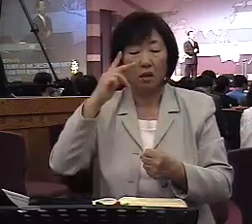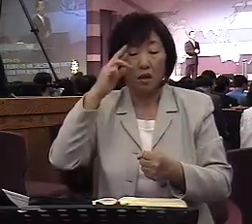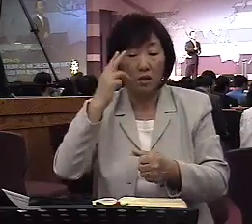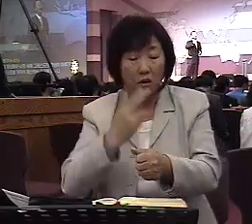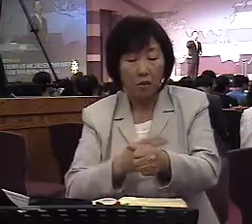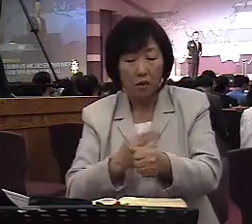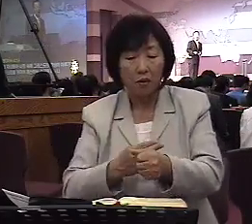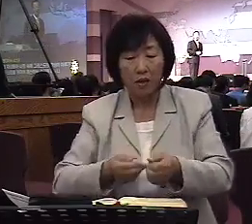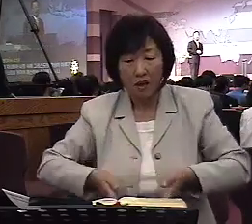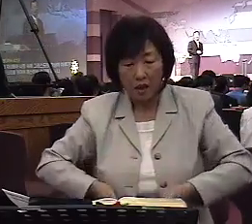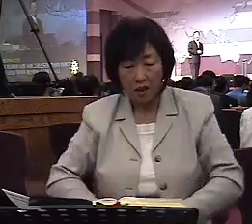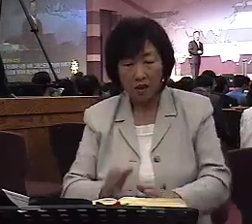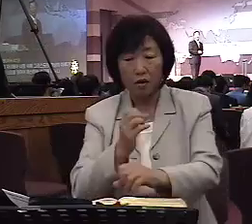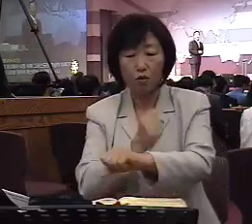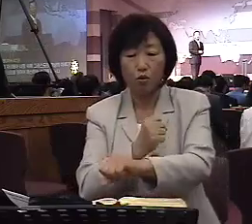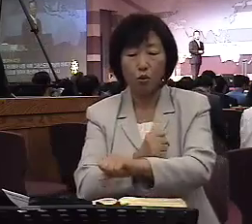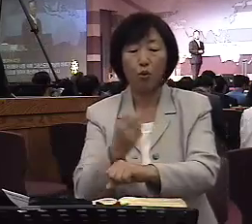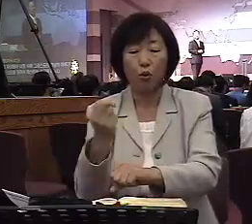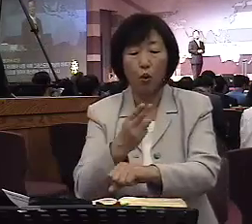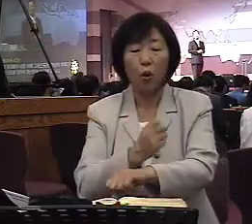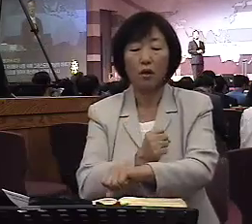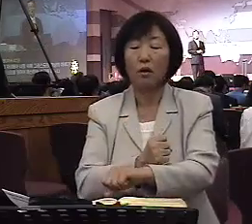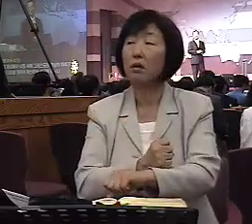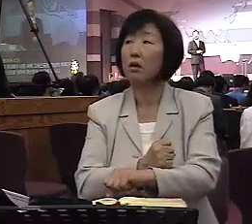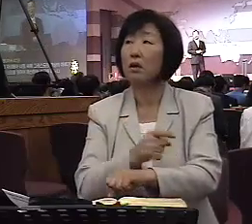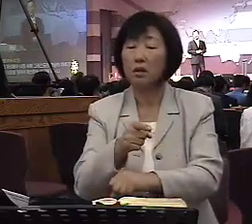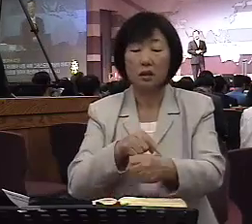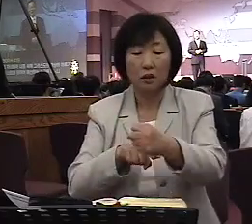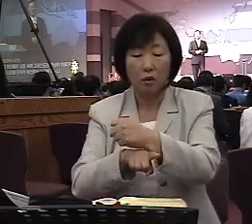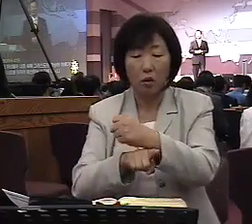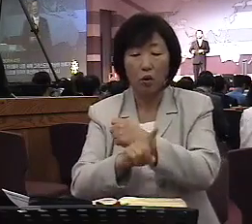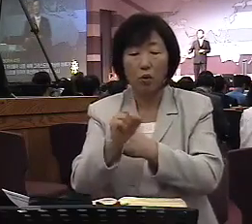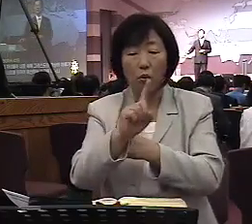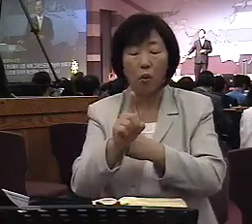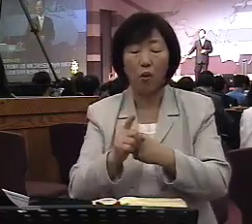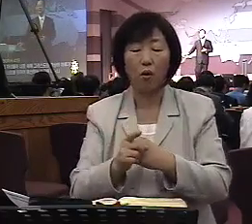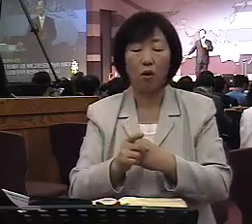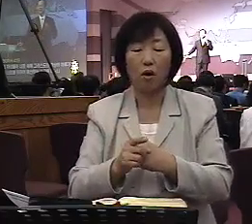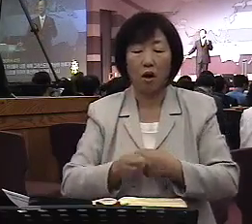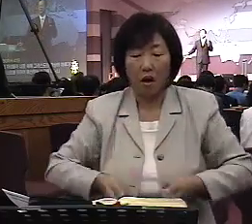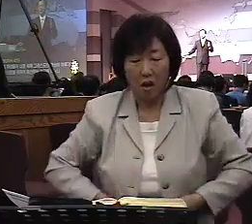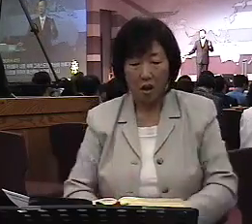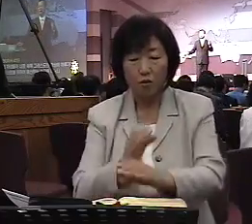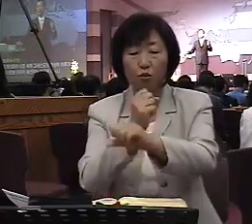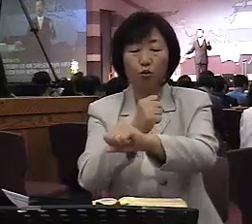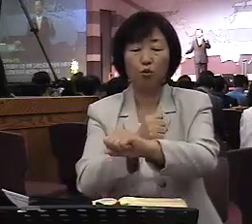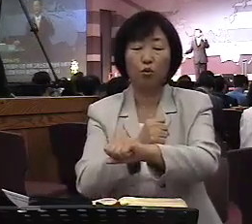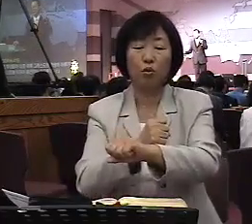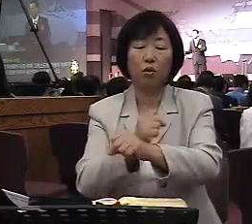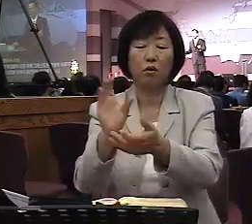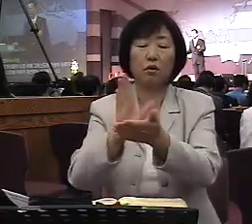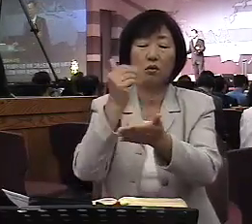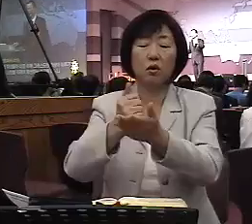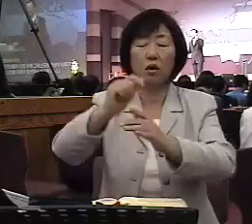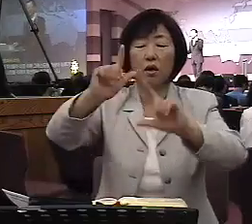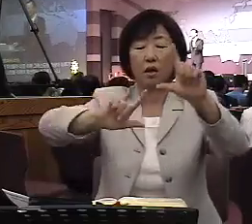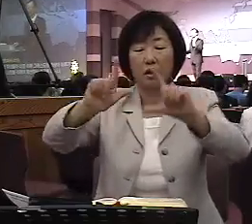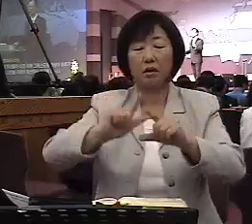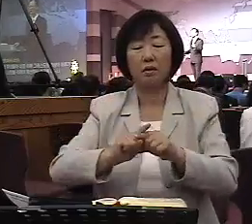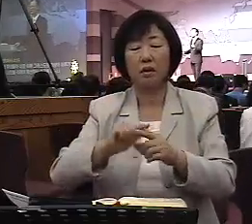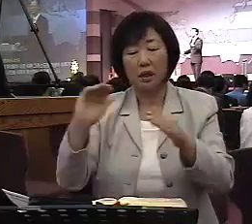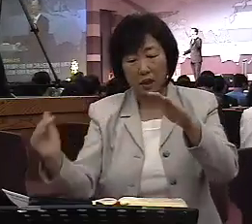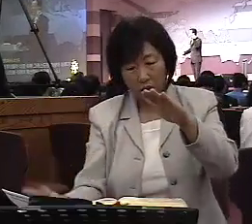해산하는 수고를 또 한다고 합니다. 그 이유가 무엇입니까? 해산하는 수고는 그들 속에 그리스도의